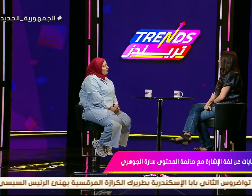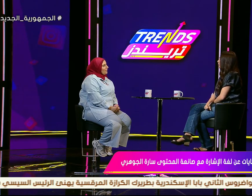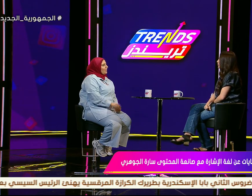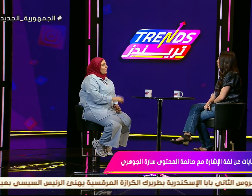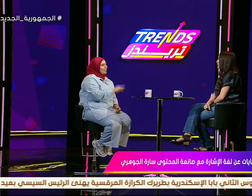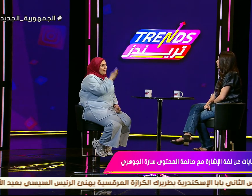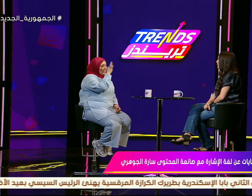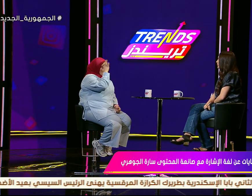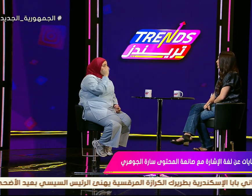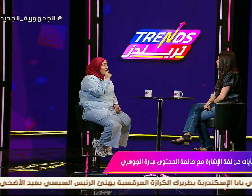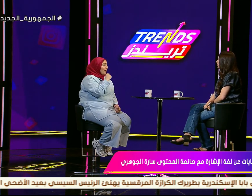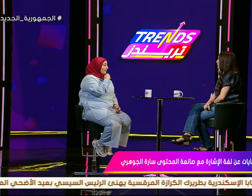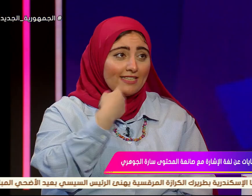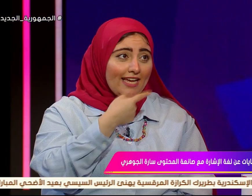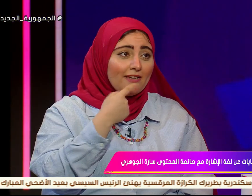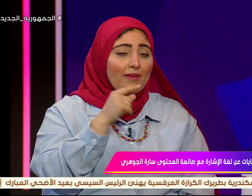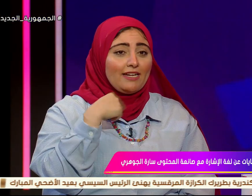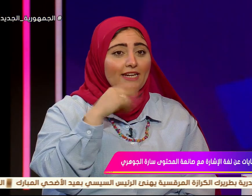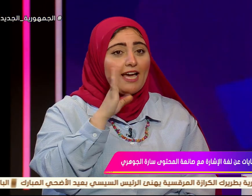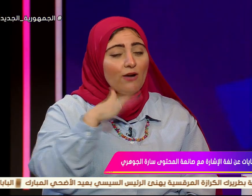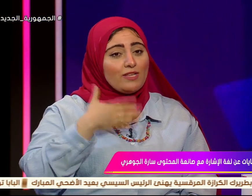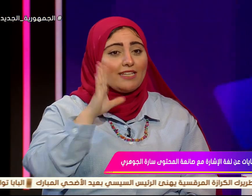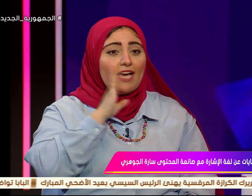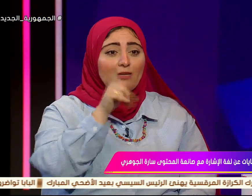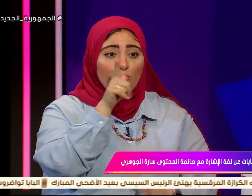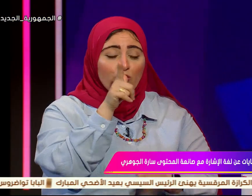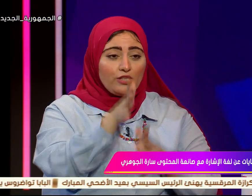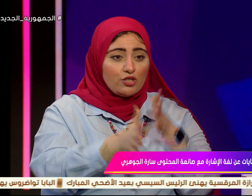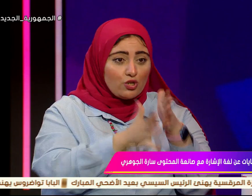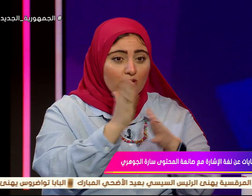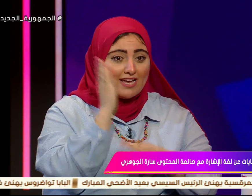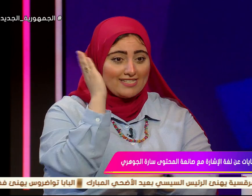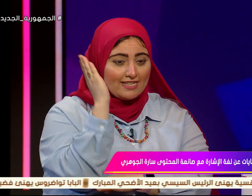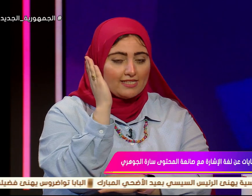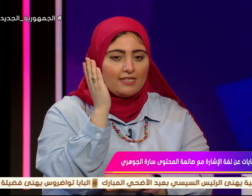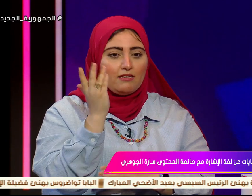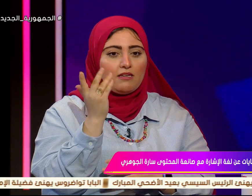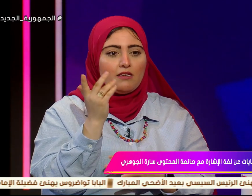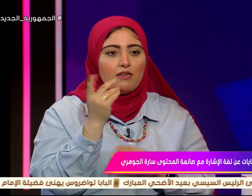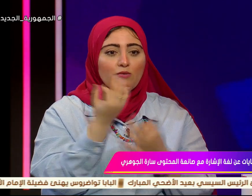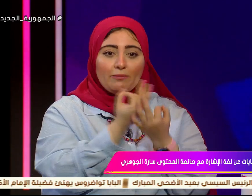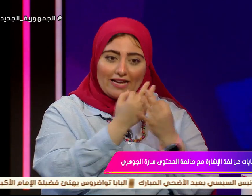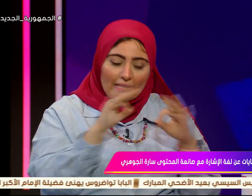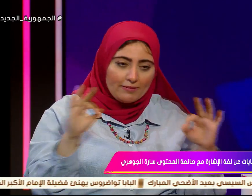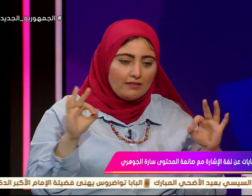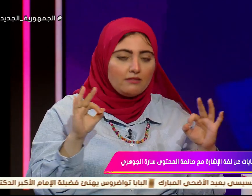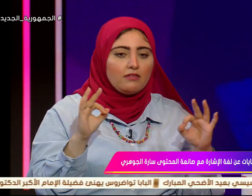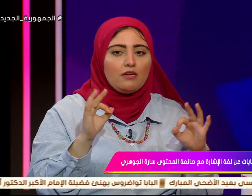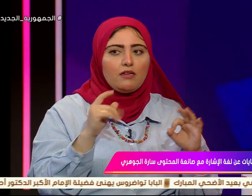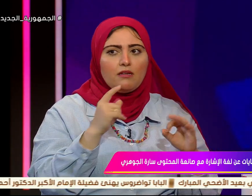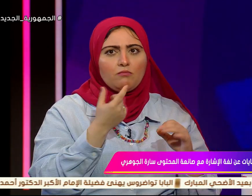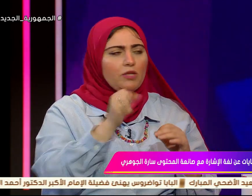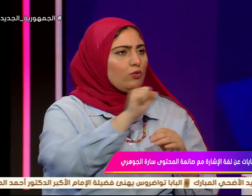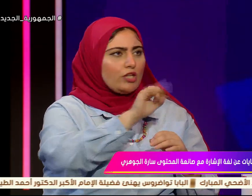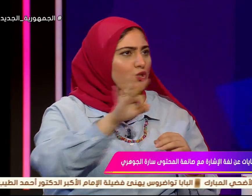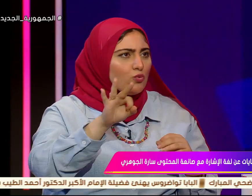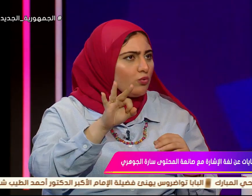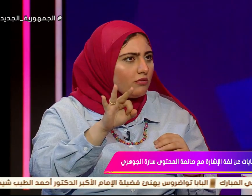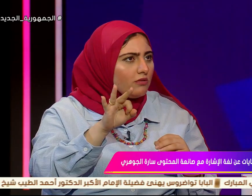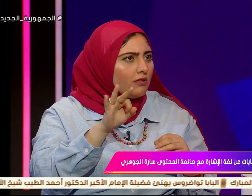يتعلمها لو هنتكلم عن ان انا عاوزه اتعلم لغه الاشاره اساسي وتبقى كامله بتاخد ثلاث شهور